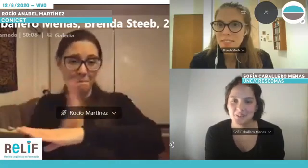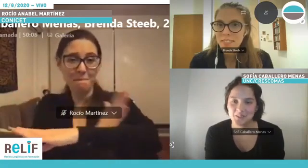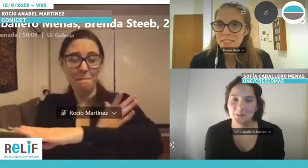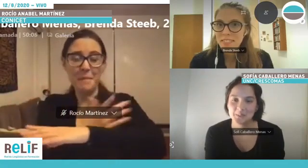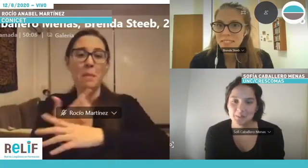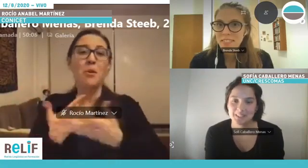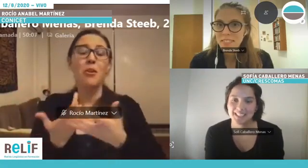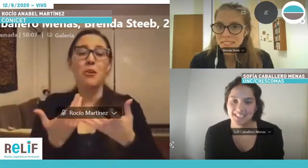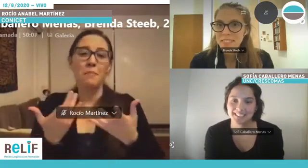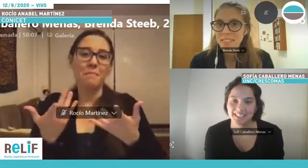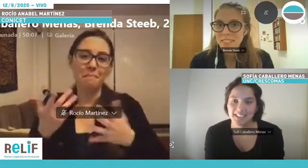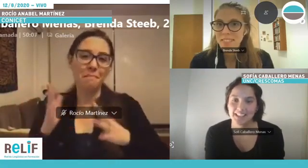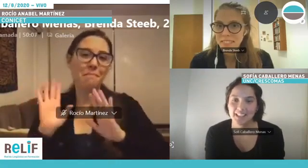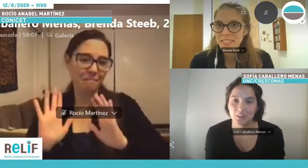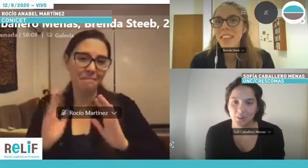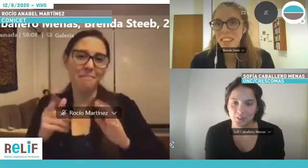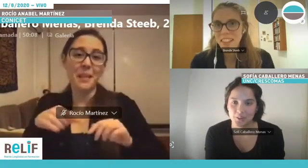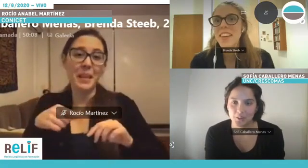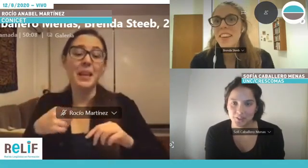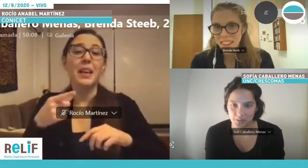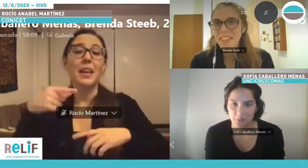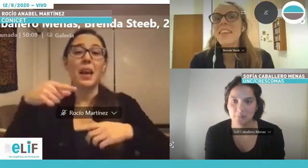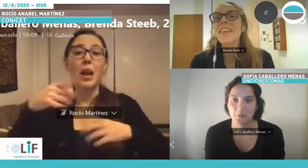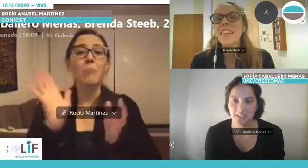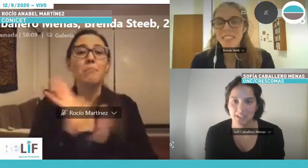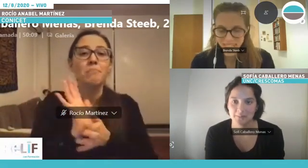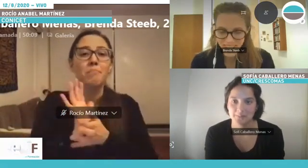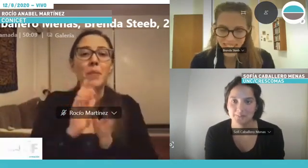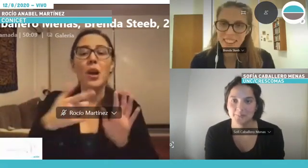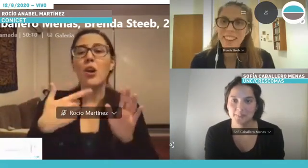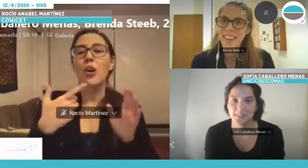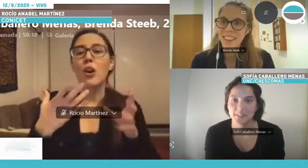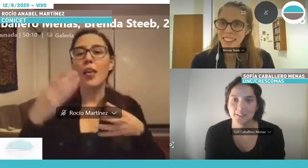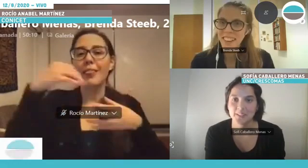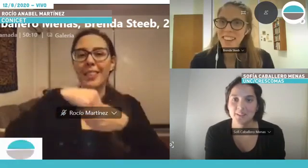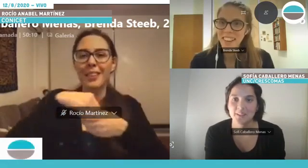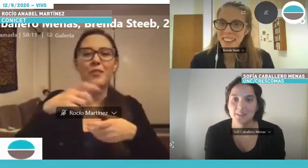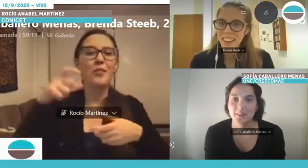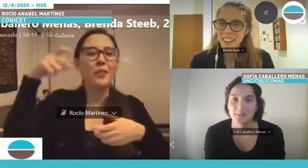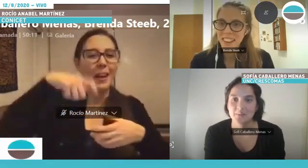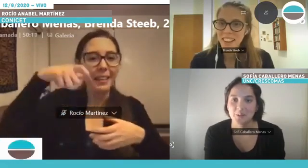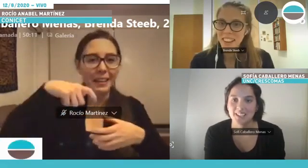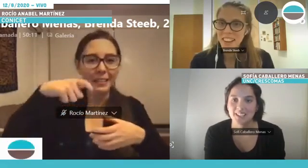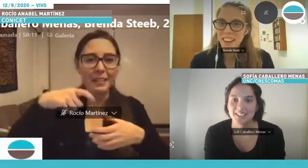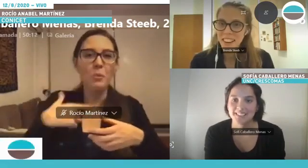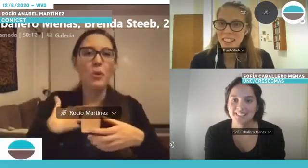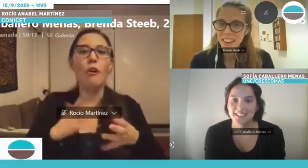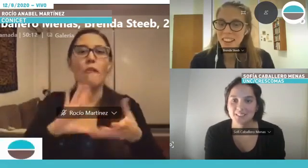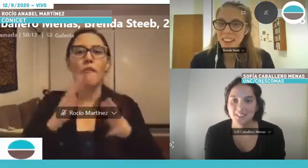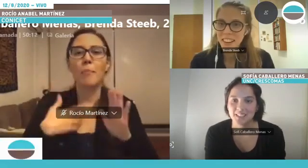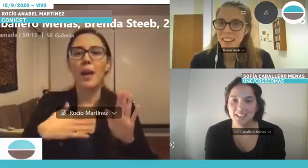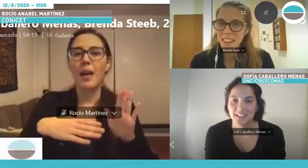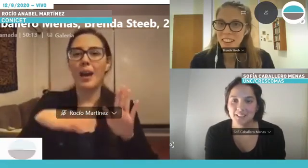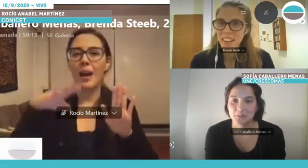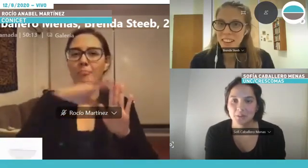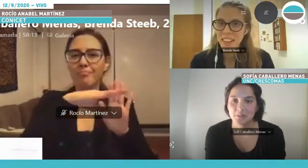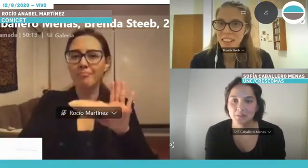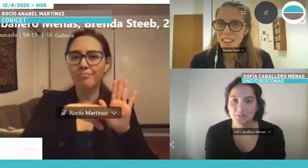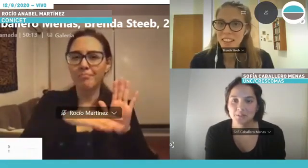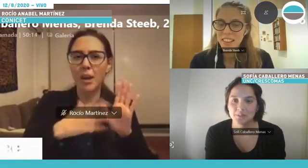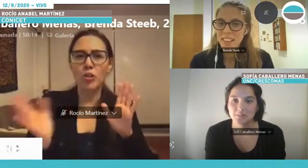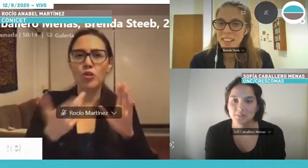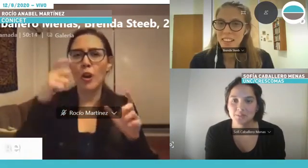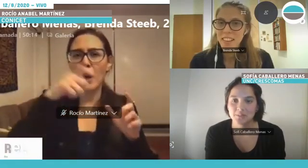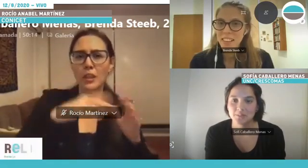La conclusión justamente es esta, es la del continuum. ¿Por qué? Ok. Porque dentro del